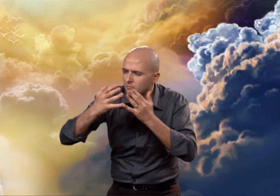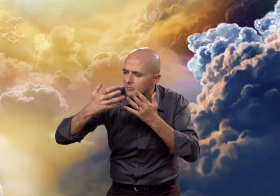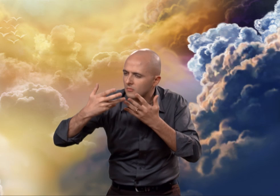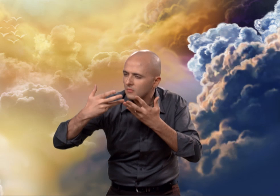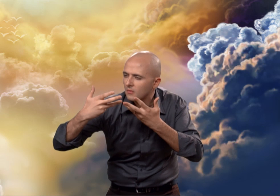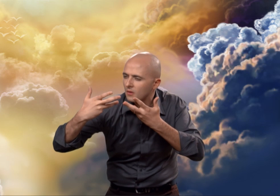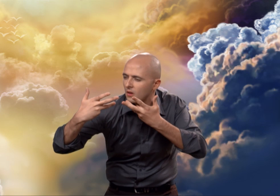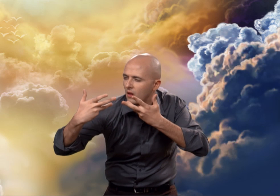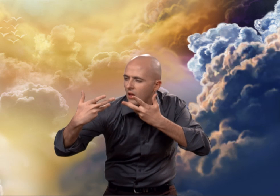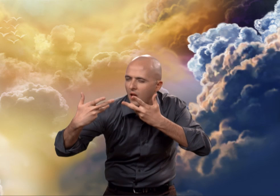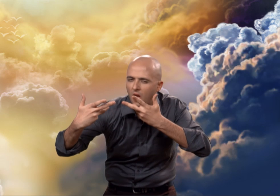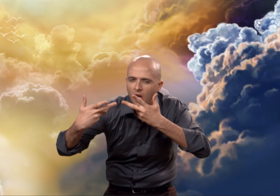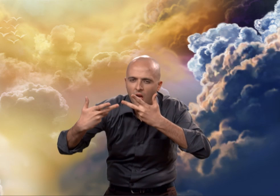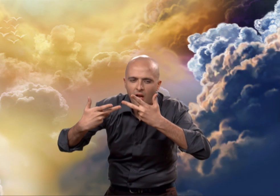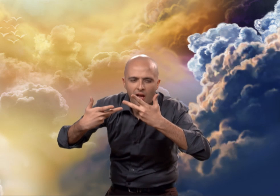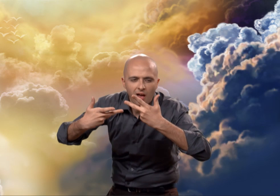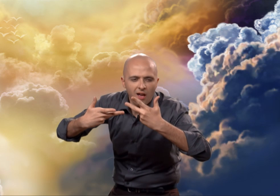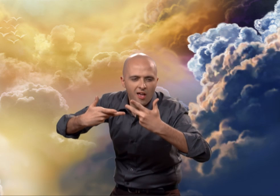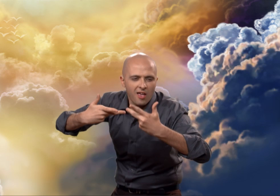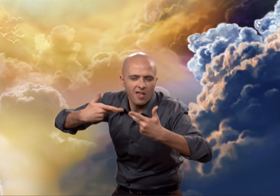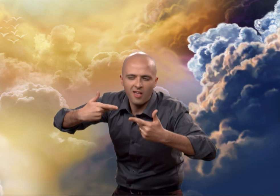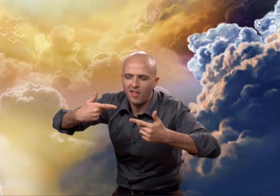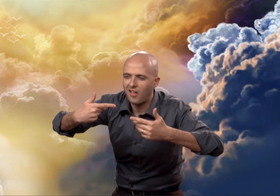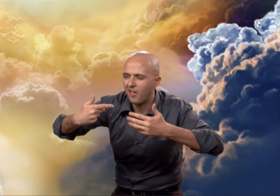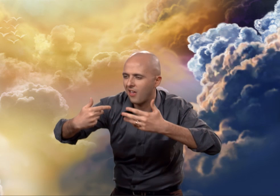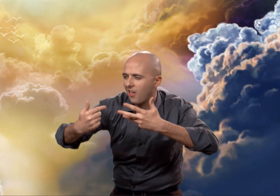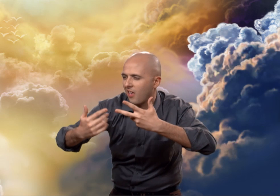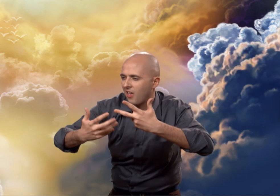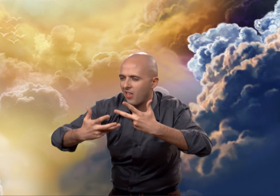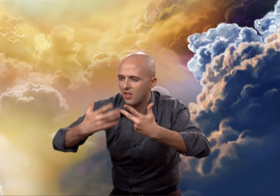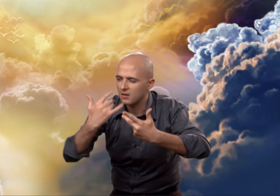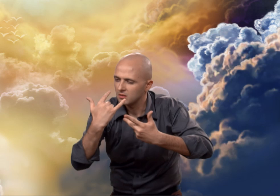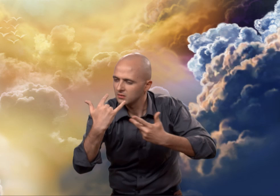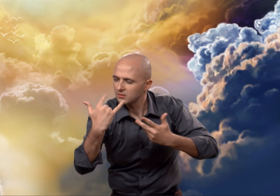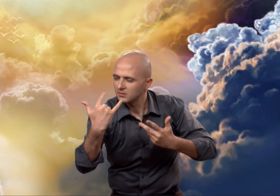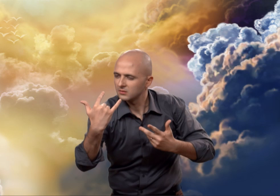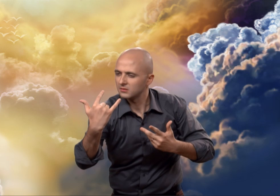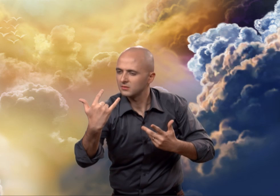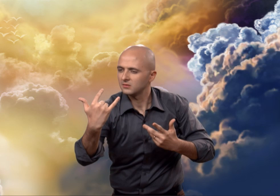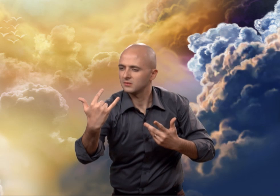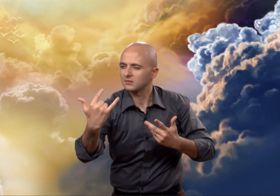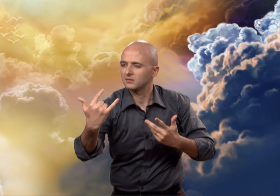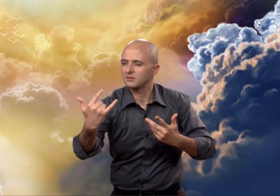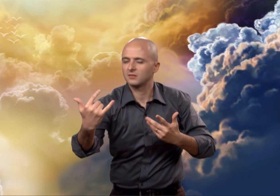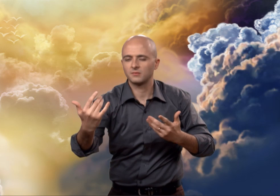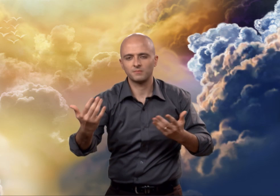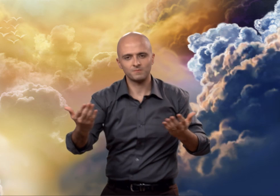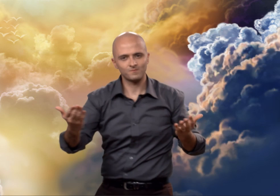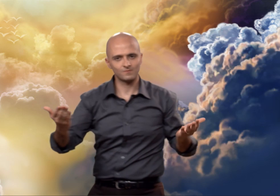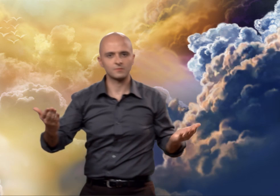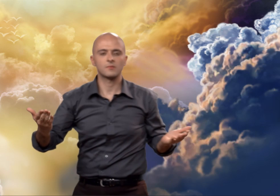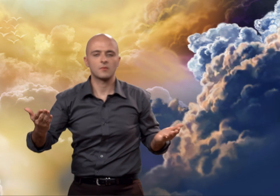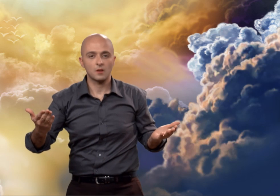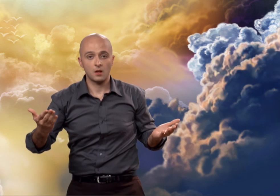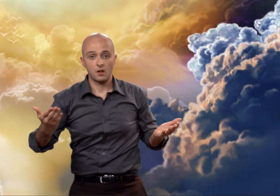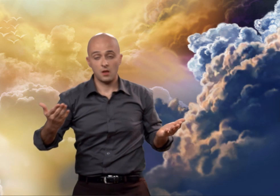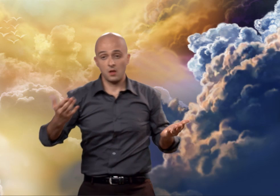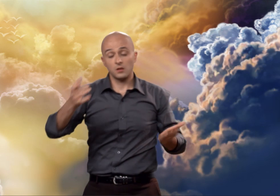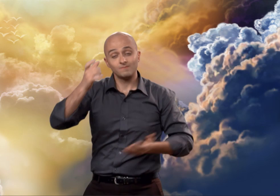quem fazem. Vocês os reconhecerão por seus frutos. A verdade transforma.